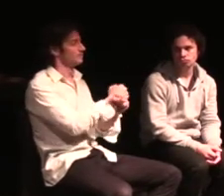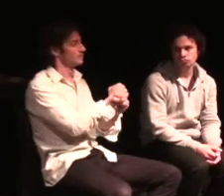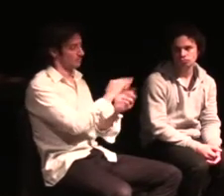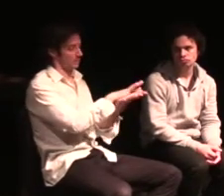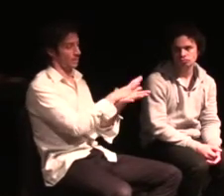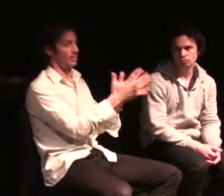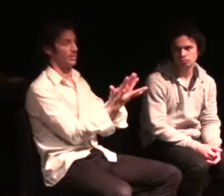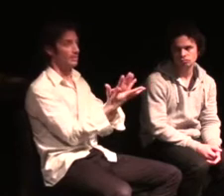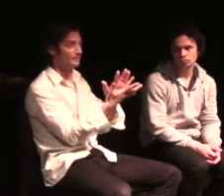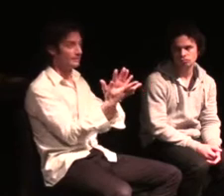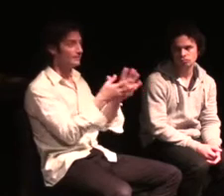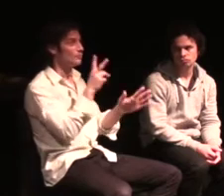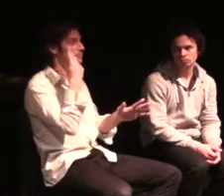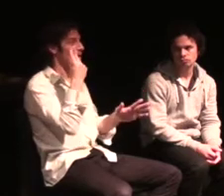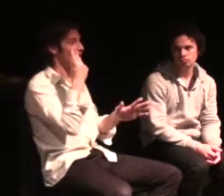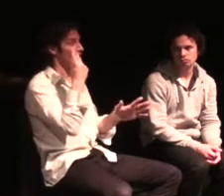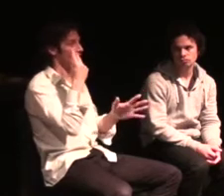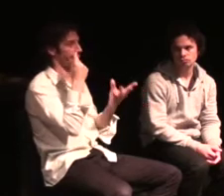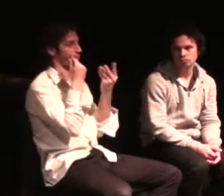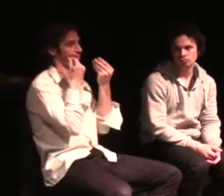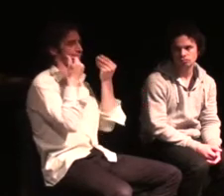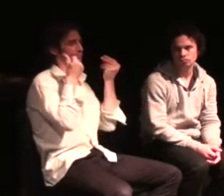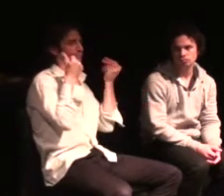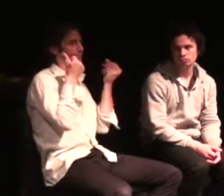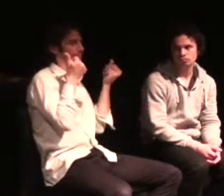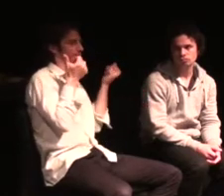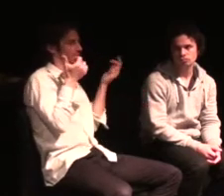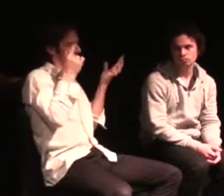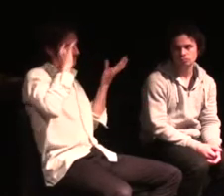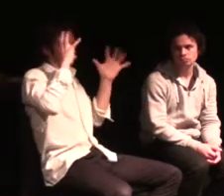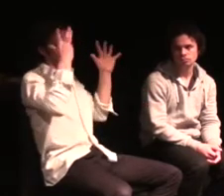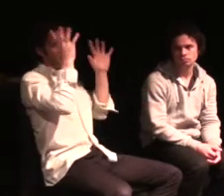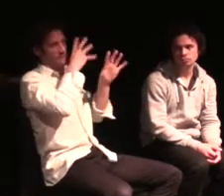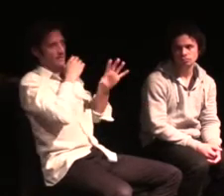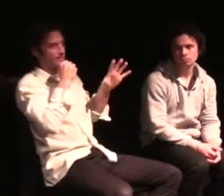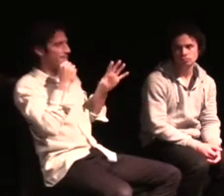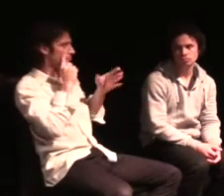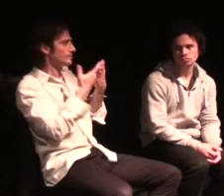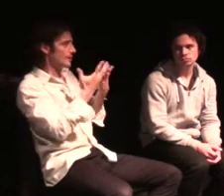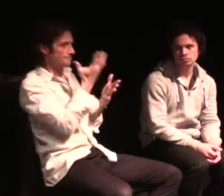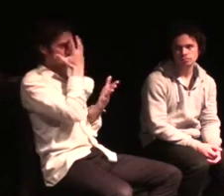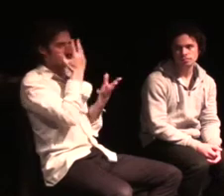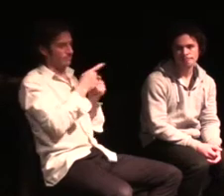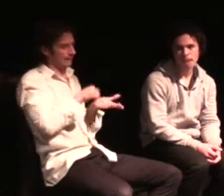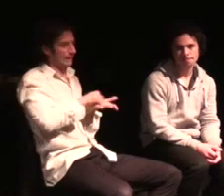là, cet emprisonnement qui fait que la personne qui est emprisonnée perd toute son humanité, devient un schizophrène.